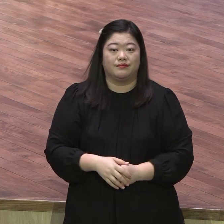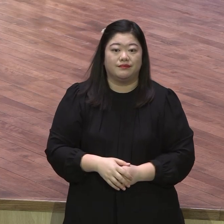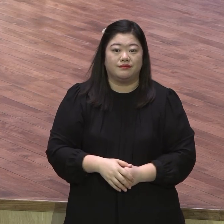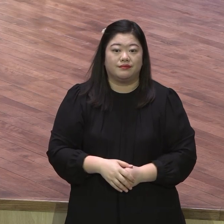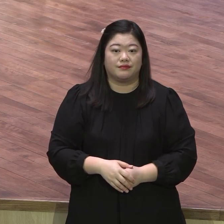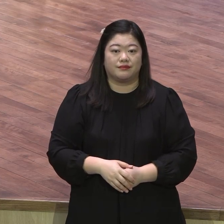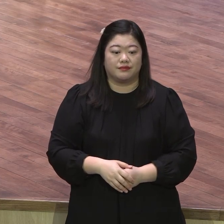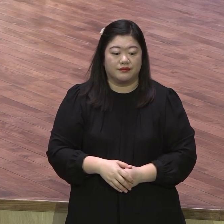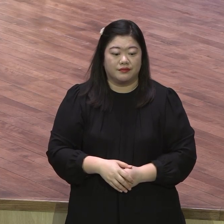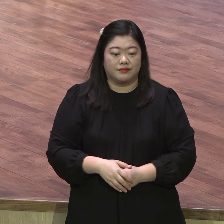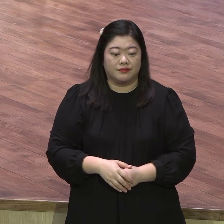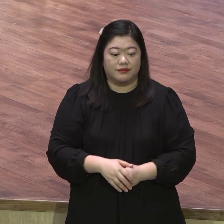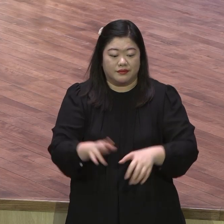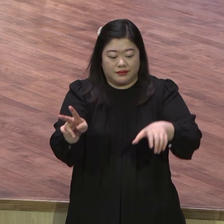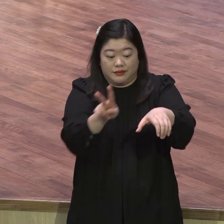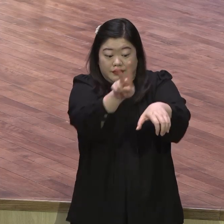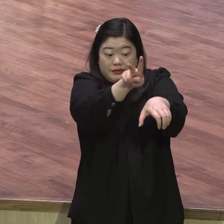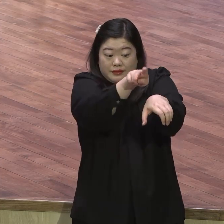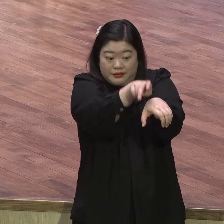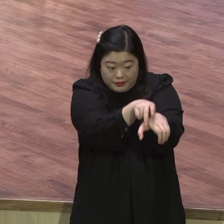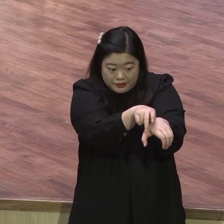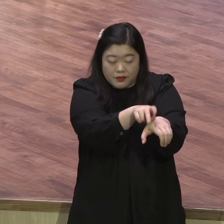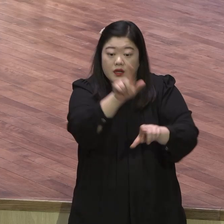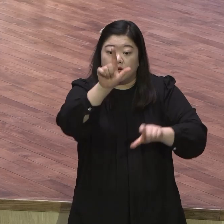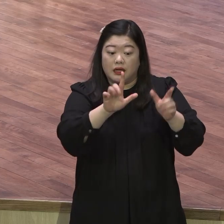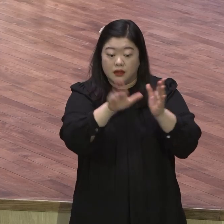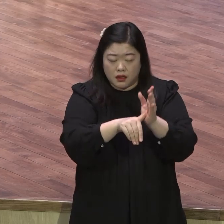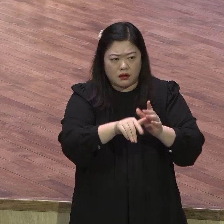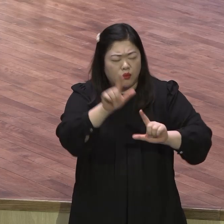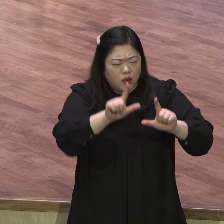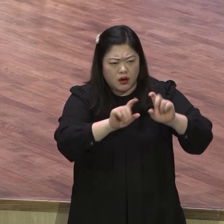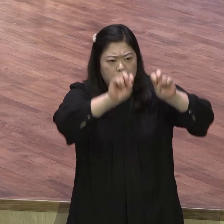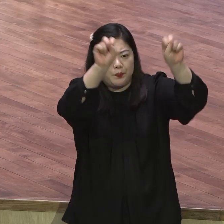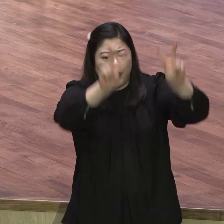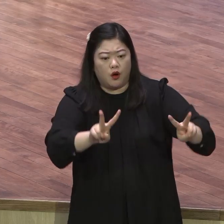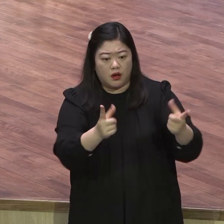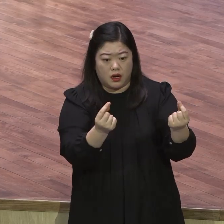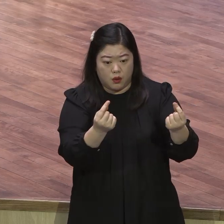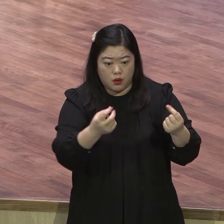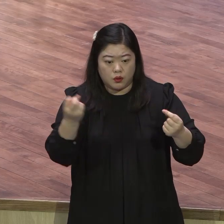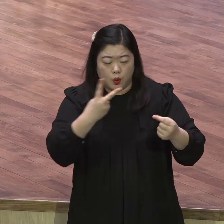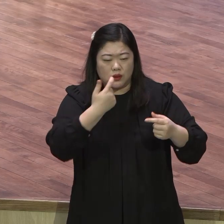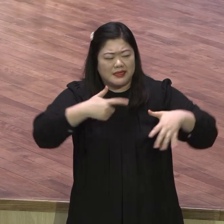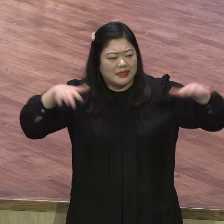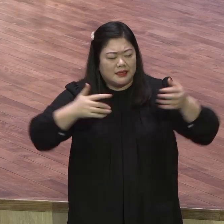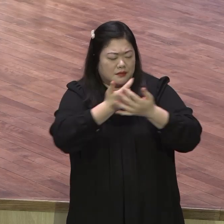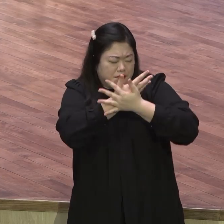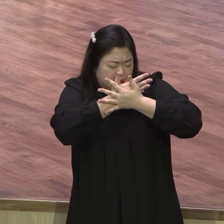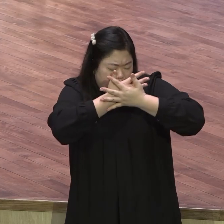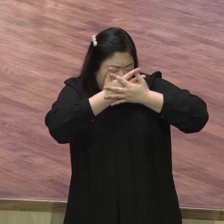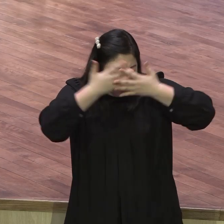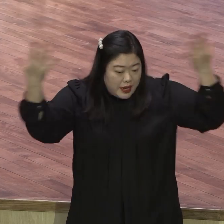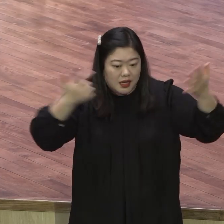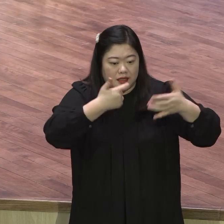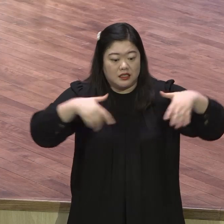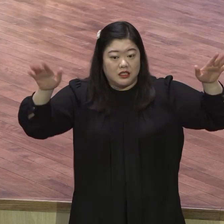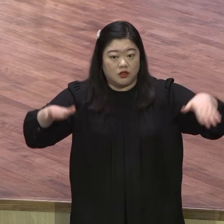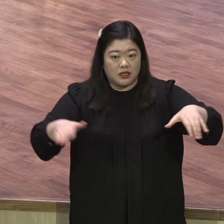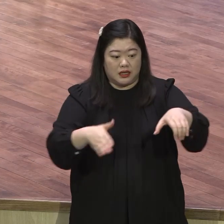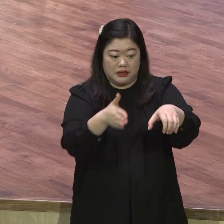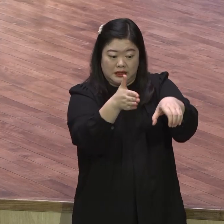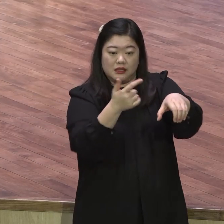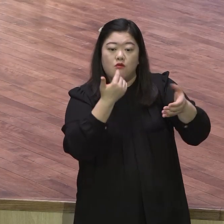이들이 발견한 것이 뭐냐 형상이 번개같고 눈같이 희신 옷을 입은 천사가 돌을 확